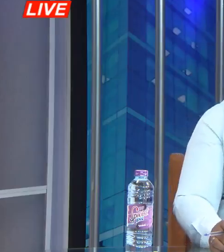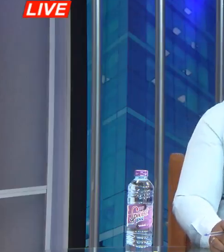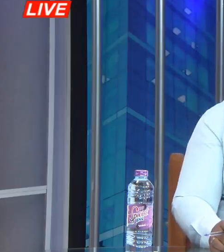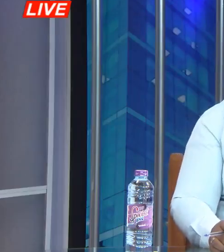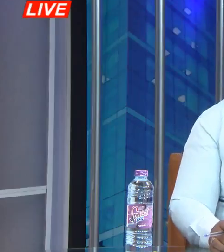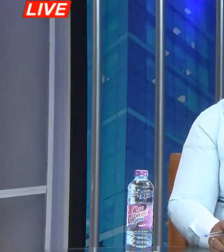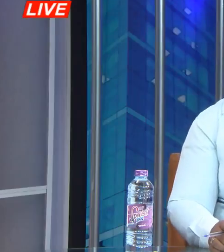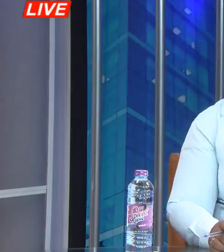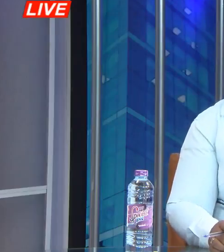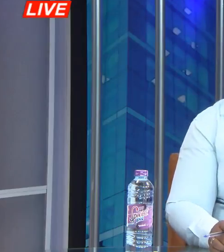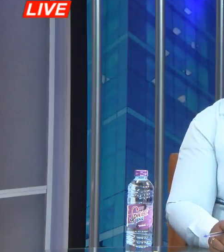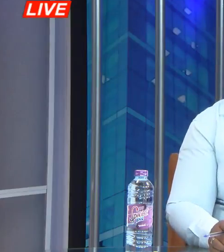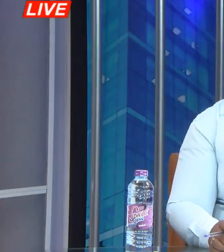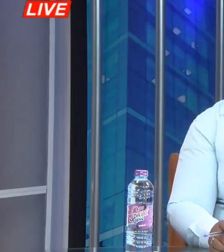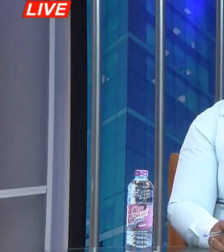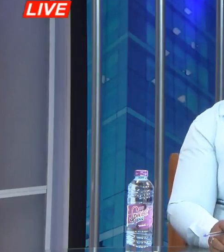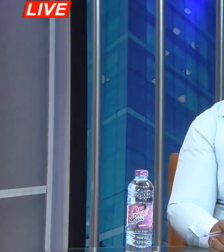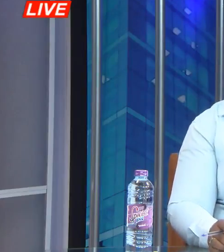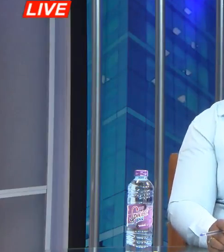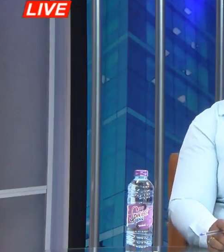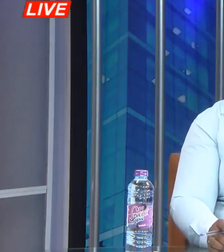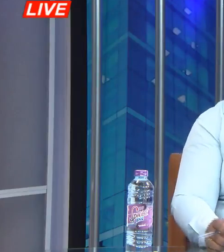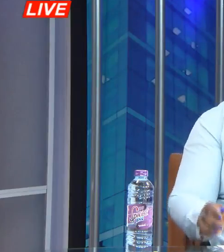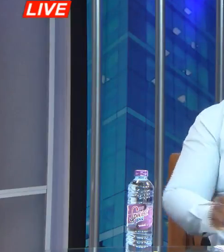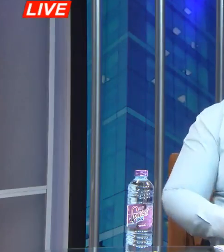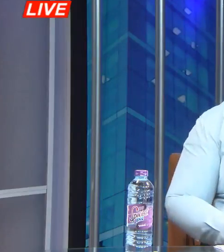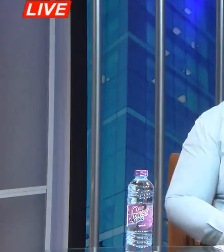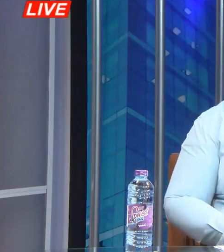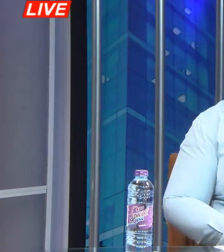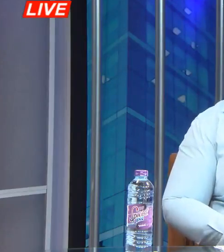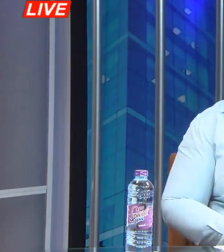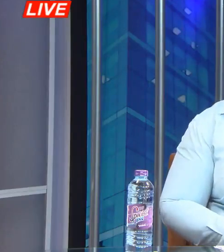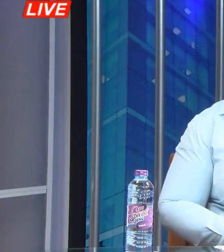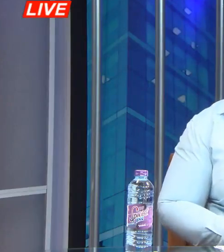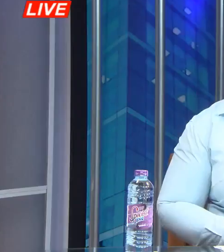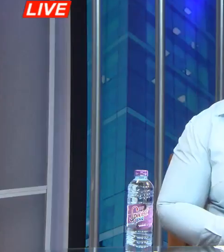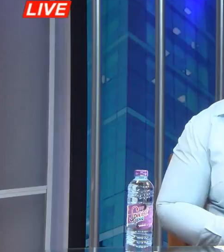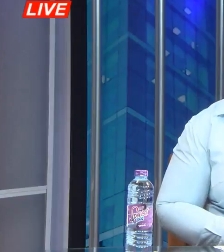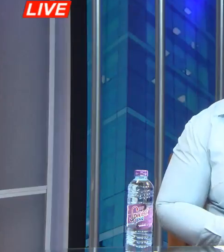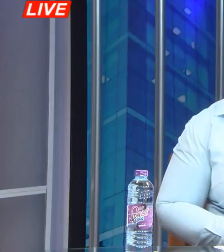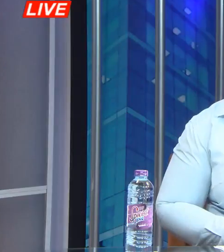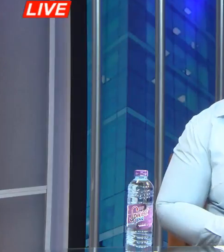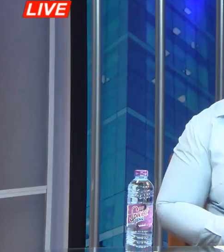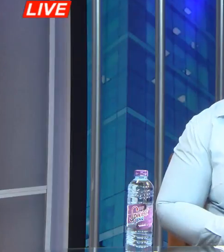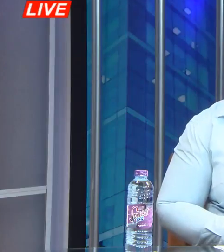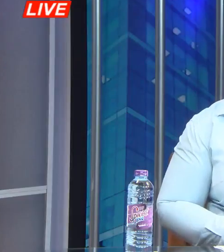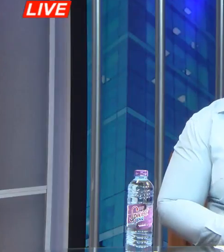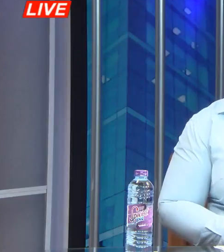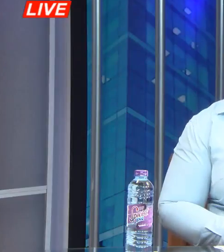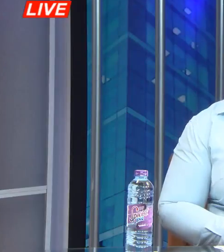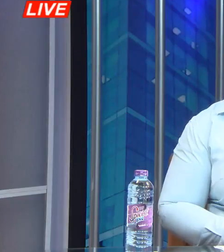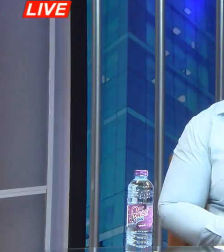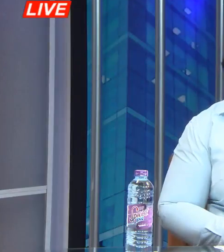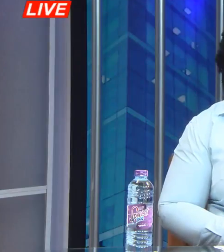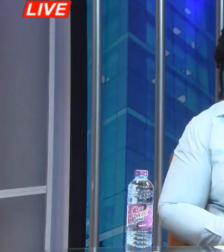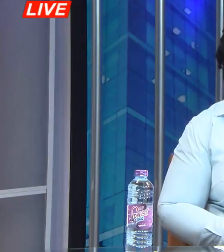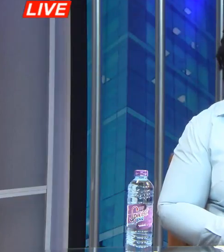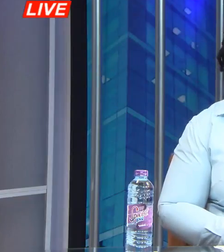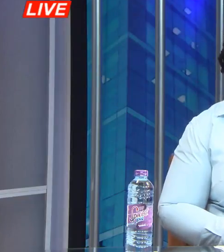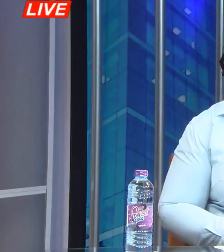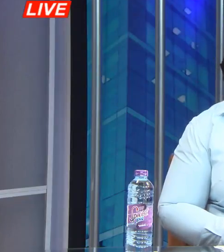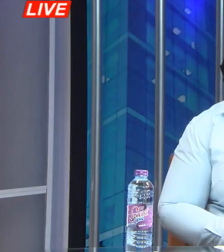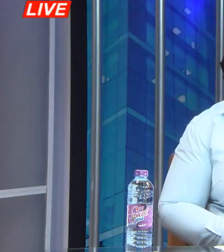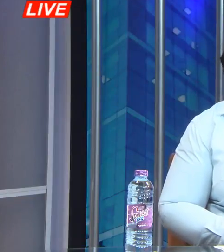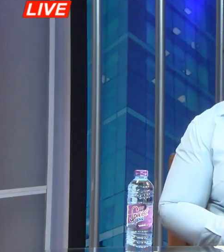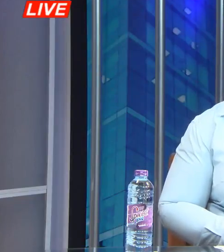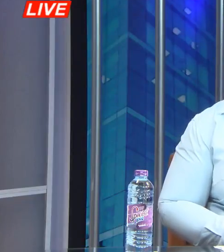so for our share and honey dear any ensue hon sam so honorable Cecilia Abinada Padin Sembia to just say a fear runum binumwa